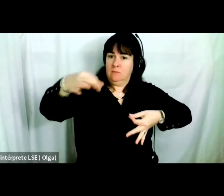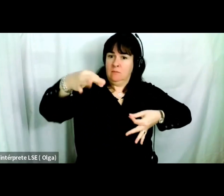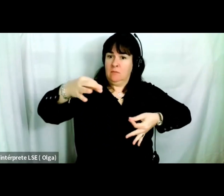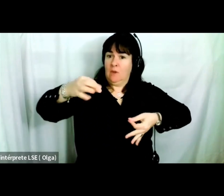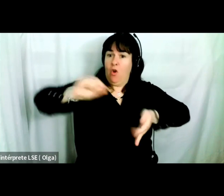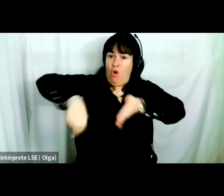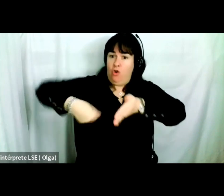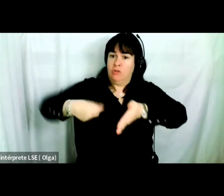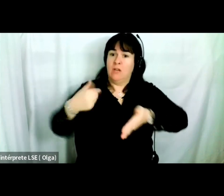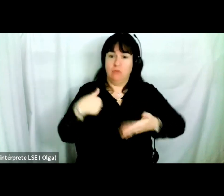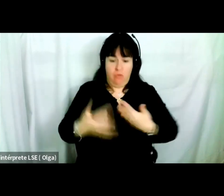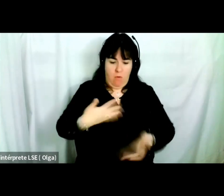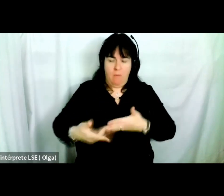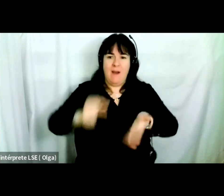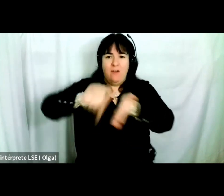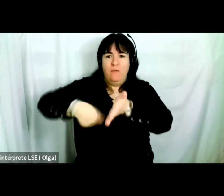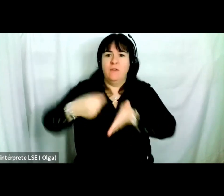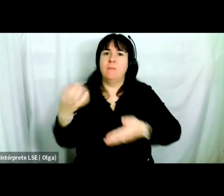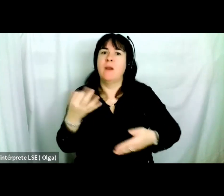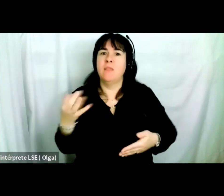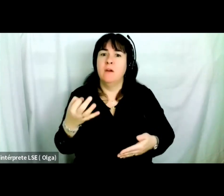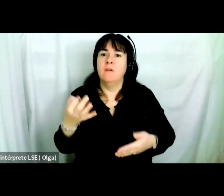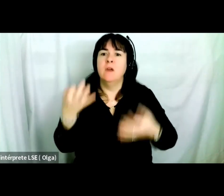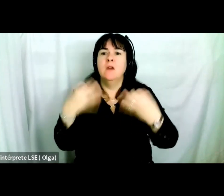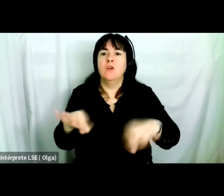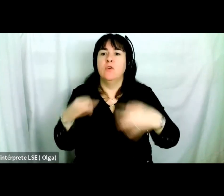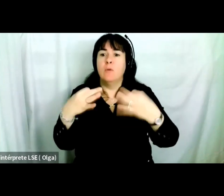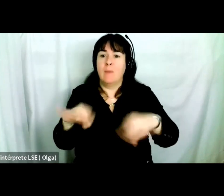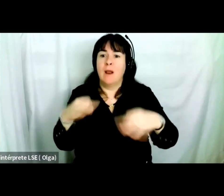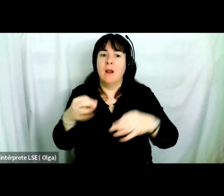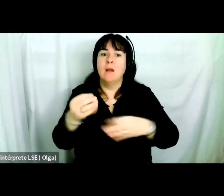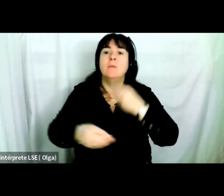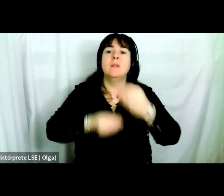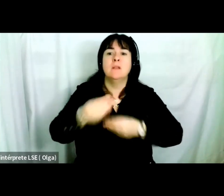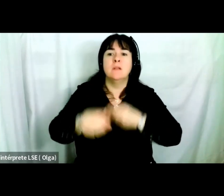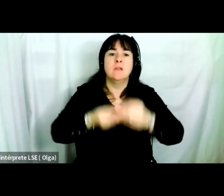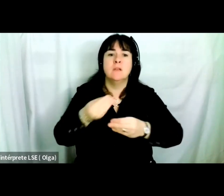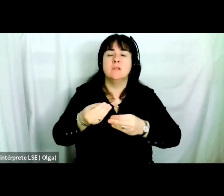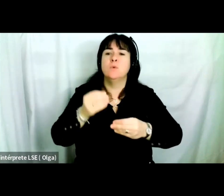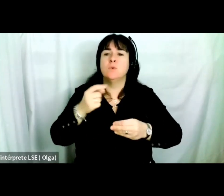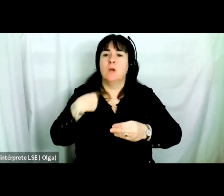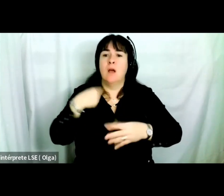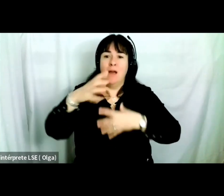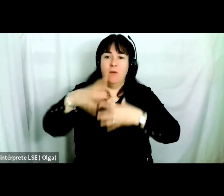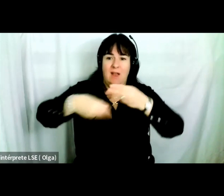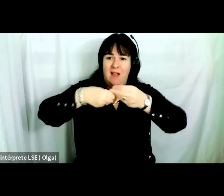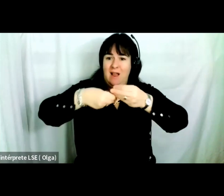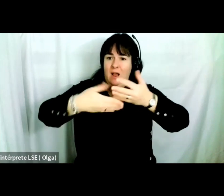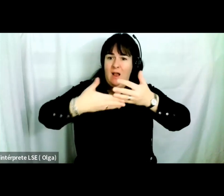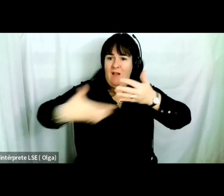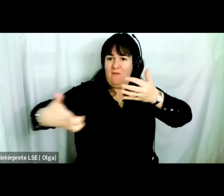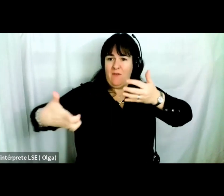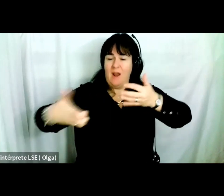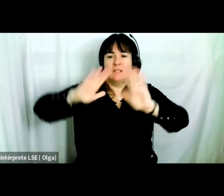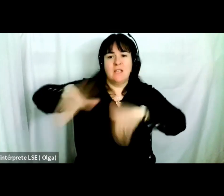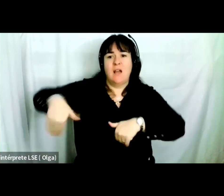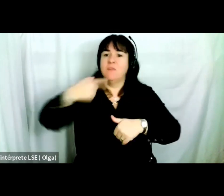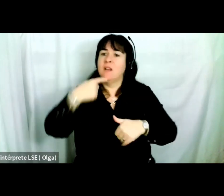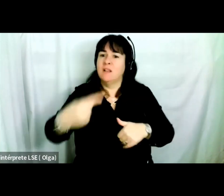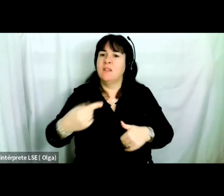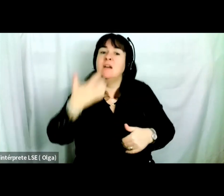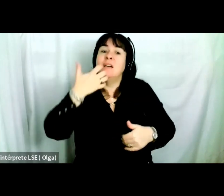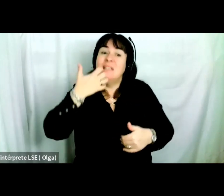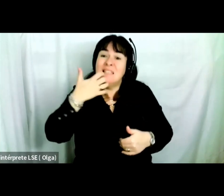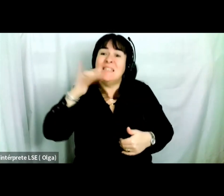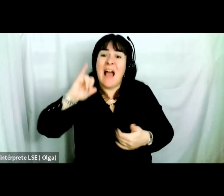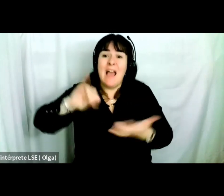contrato que se firme, normalmente se utiliza una cláusula al final que dice que en el caso de que exista un conflicto no vamos a ir a